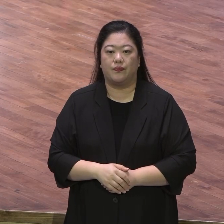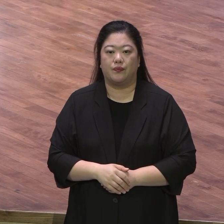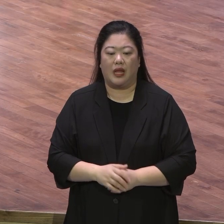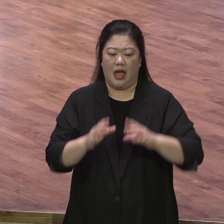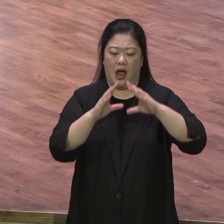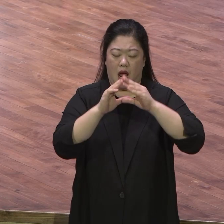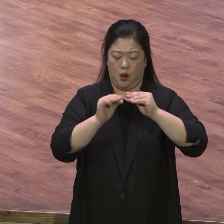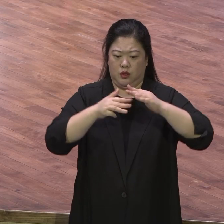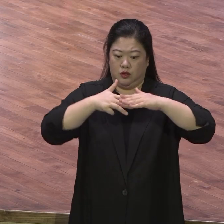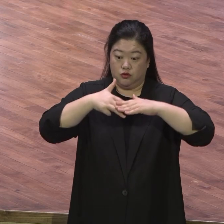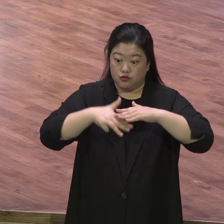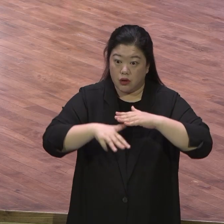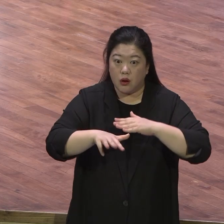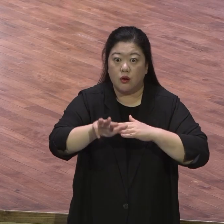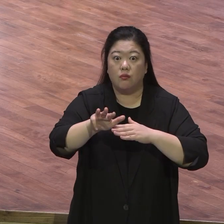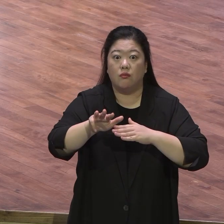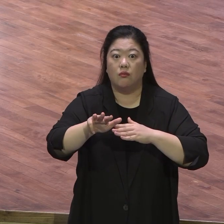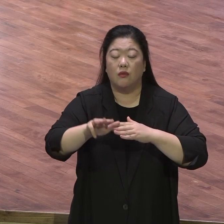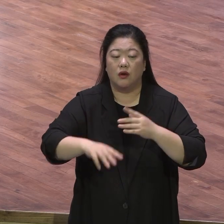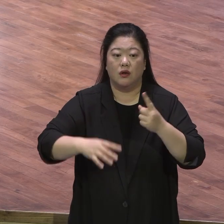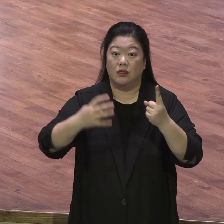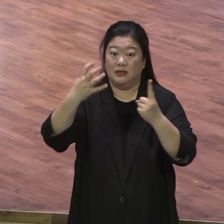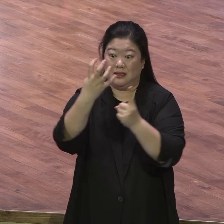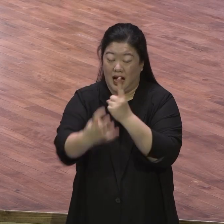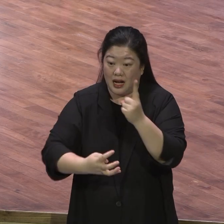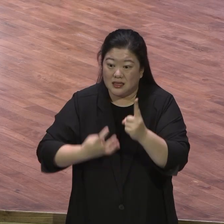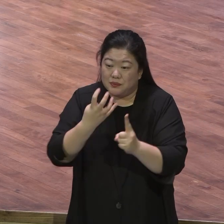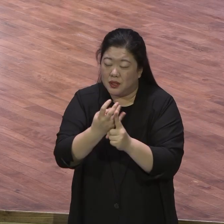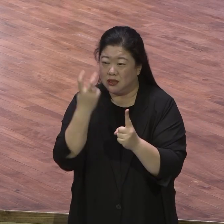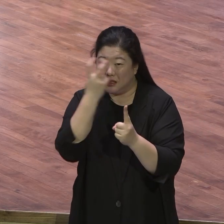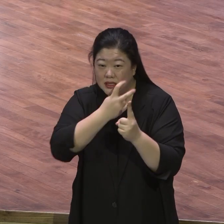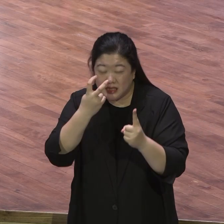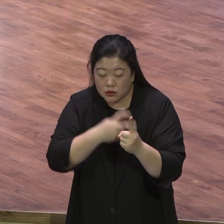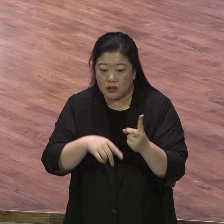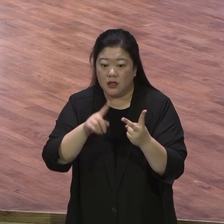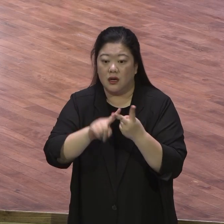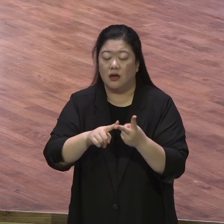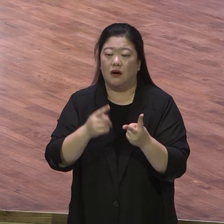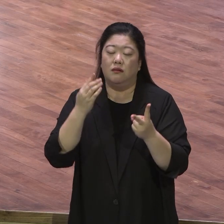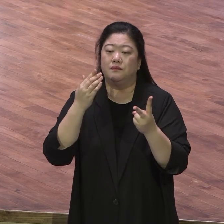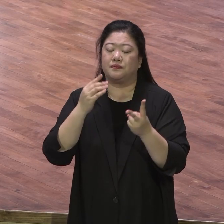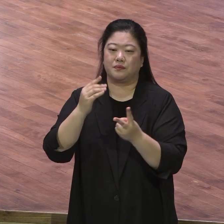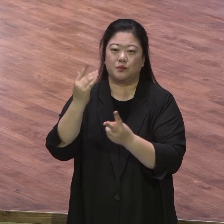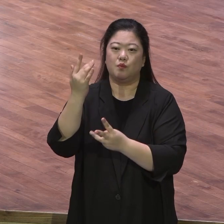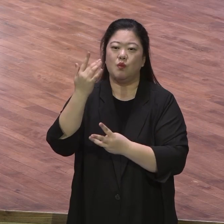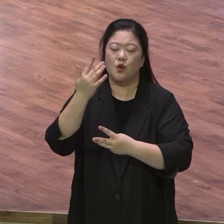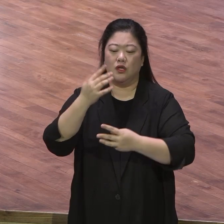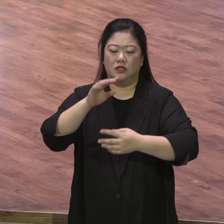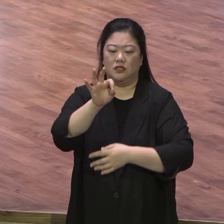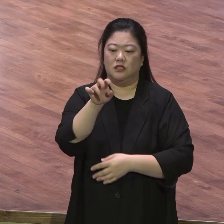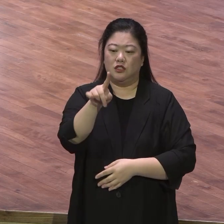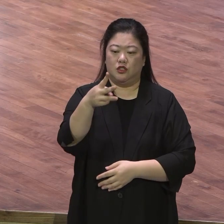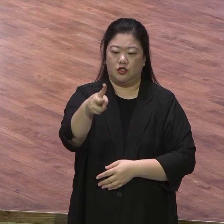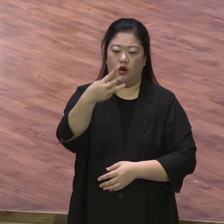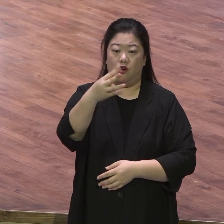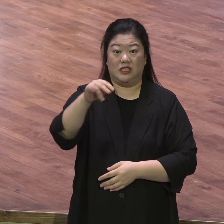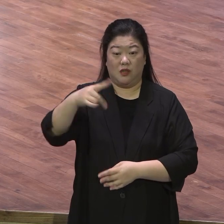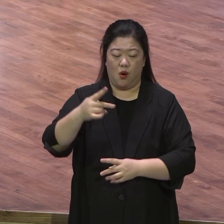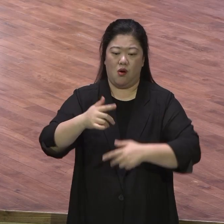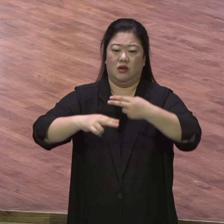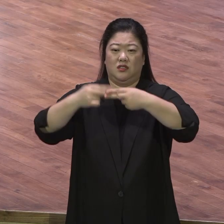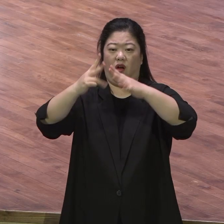40년 동안 먹이고 입히고 붓기둥 구림기둥으로 홍해를 가려고 여리구를 무너뜨리고 끊임없이